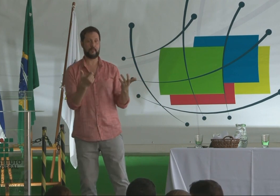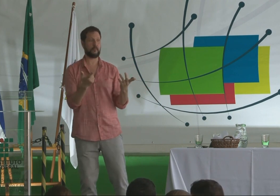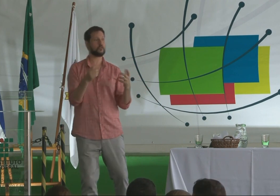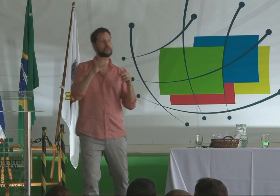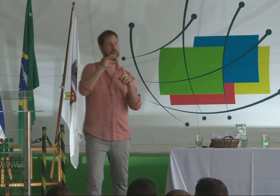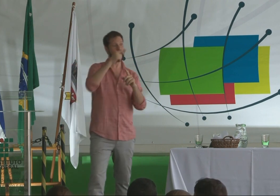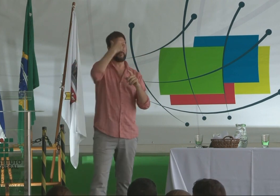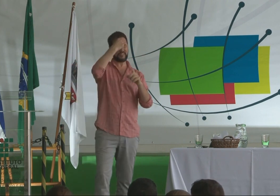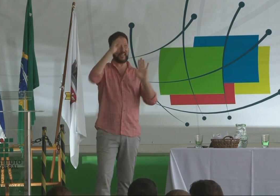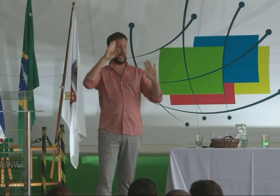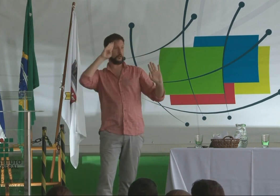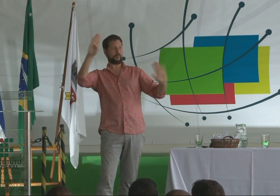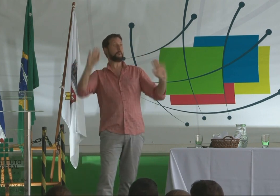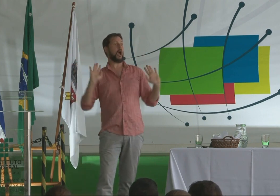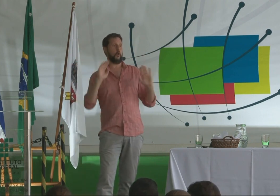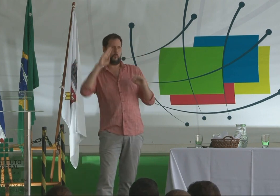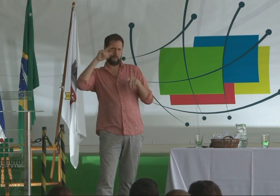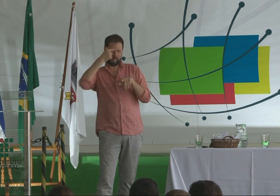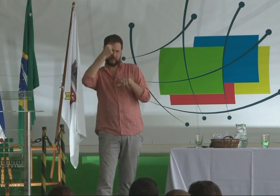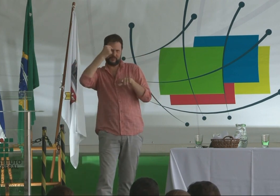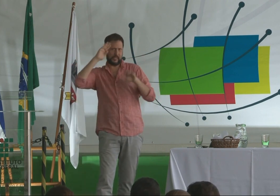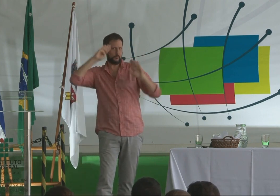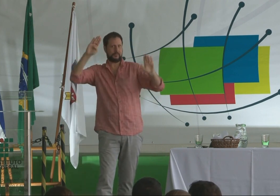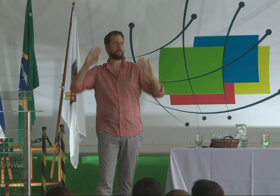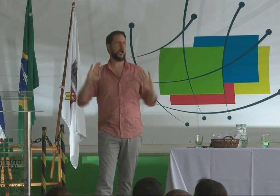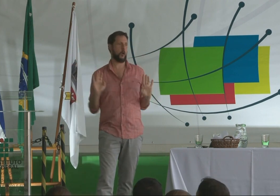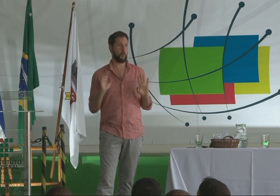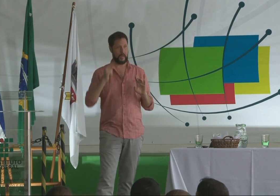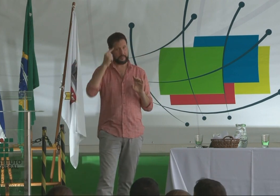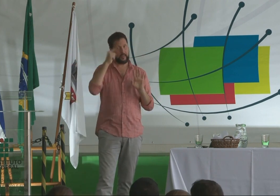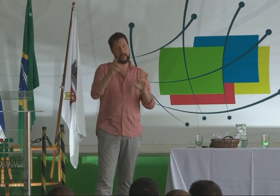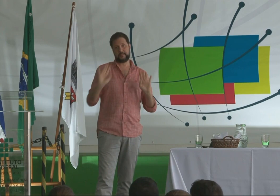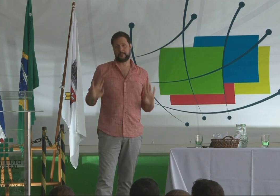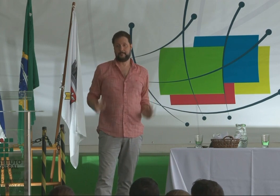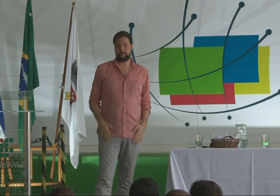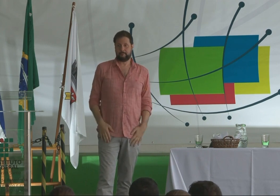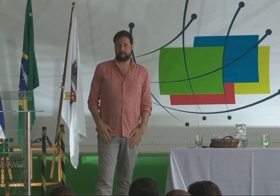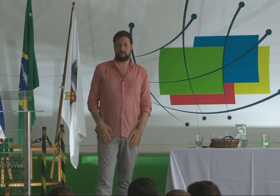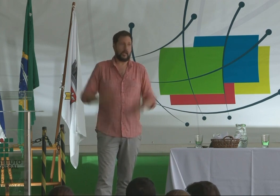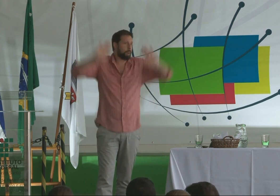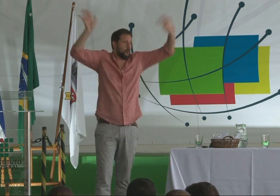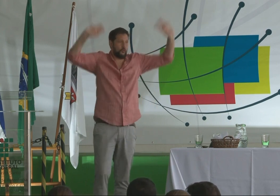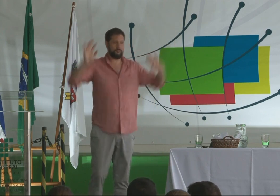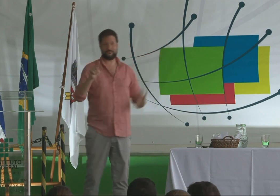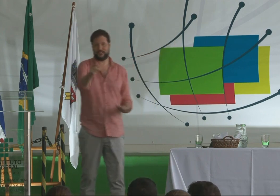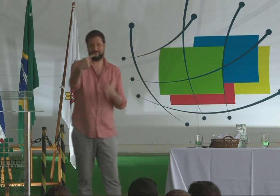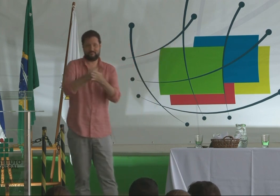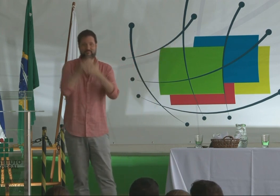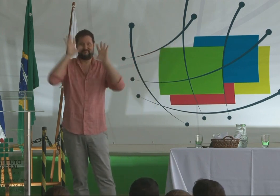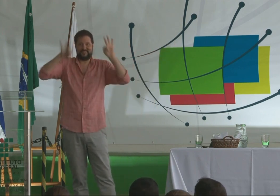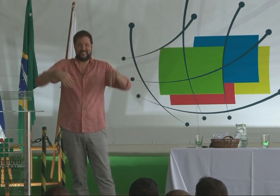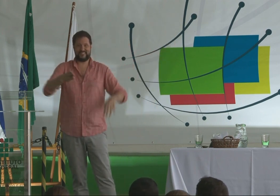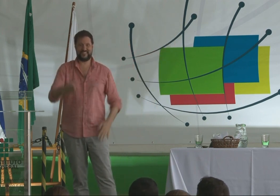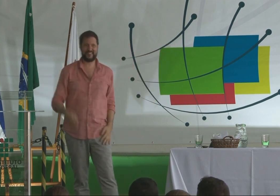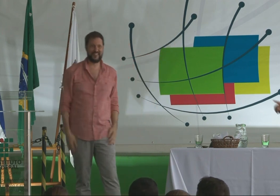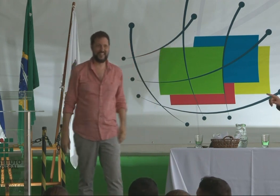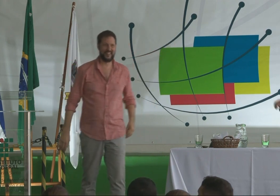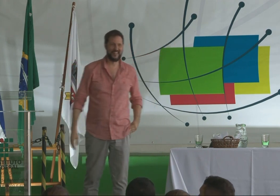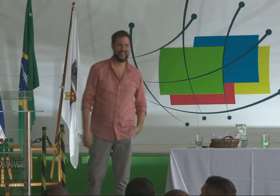que usar em termos de linguística, é proporcionar essa comunicação de diversas formas, e o acesso à informação, principalmente respeitando o perdão. Então, assim, são muitas